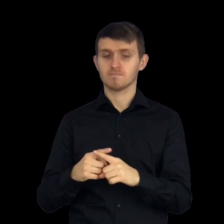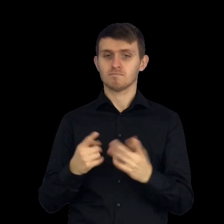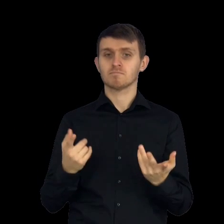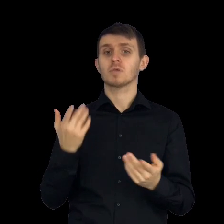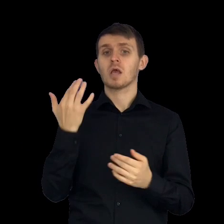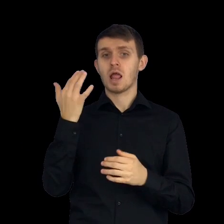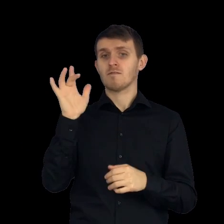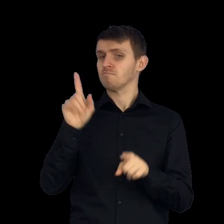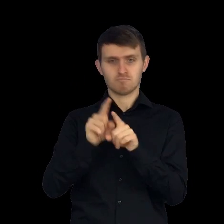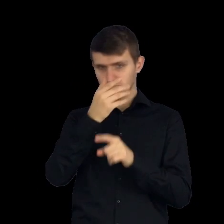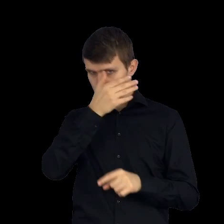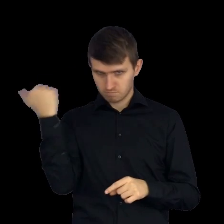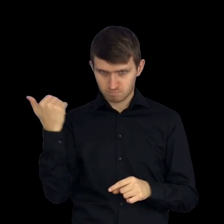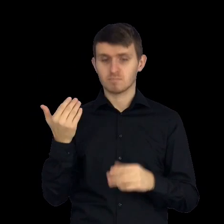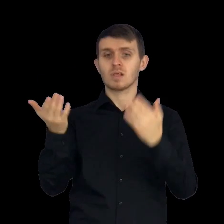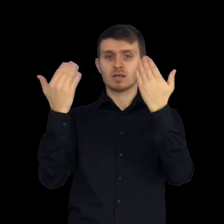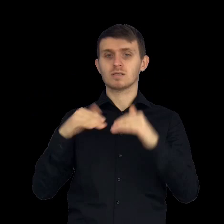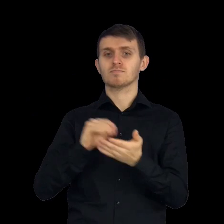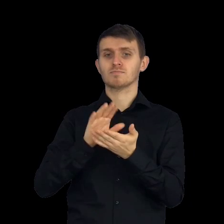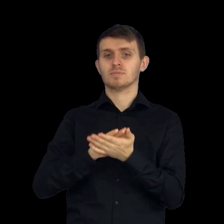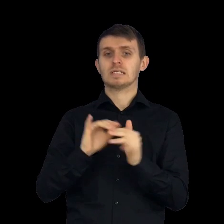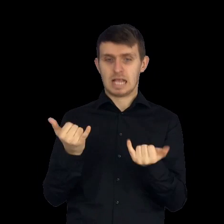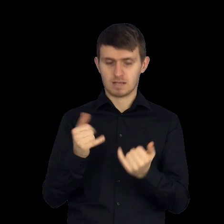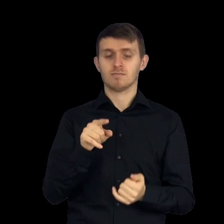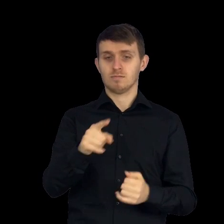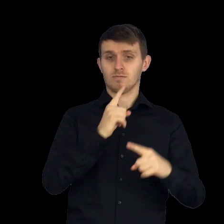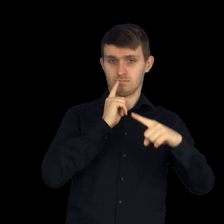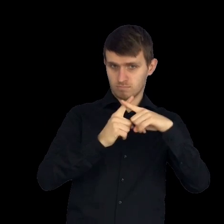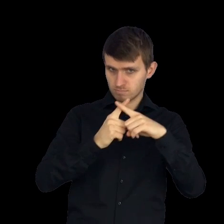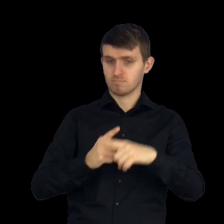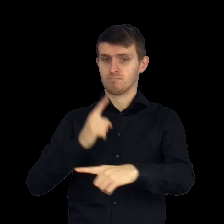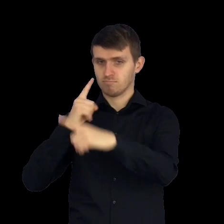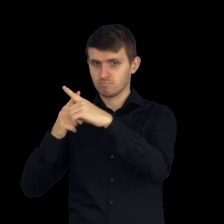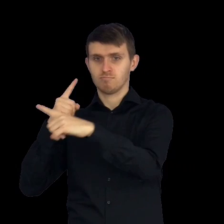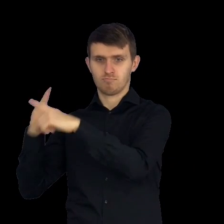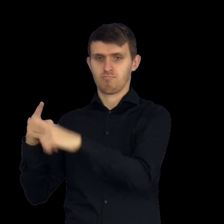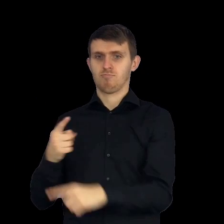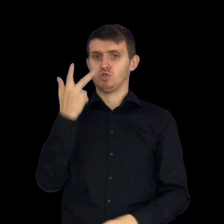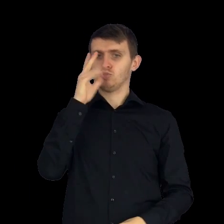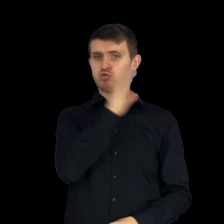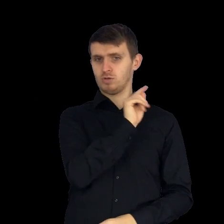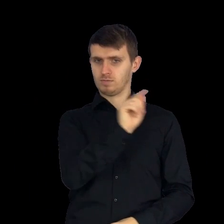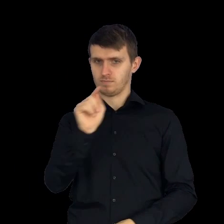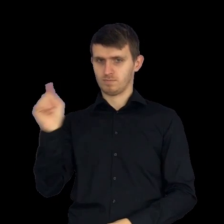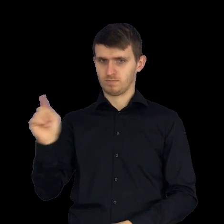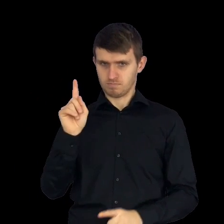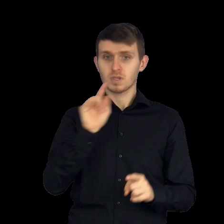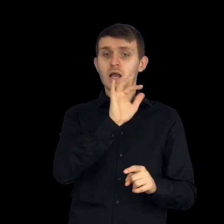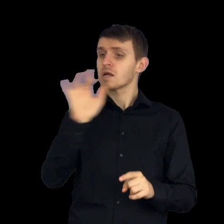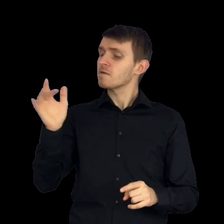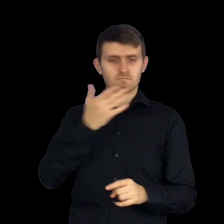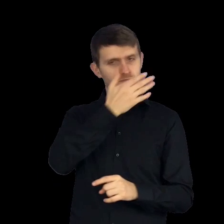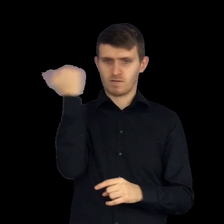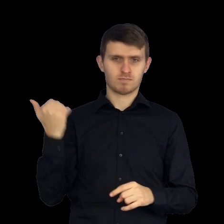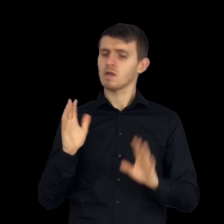Trzy x to będzie nieznana wartość… Wezmę ten sam zielony kolor. Trzy x to nieznana wartość plus ta sama nieznana